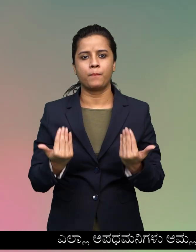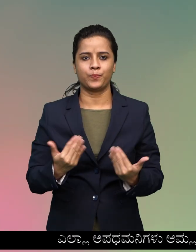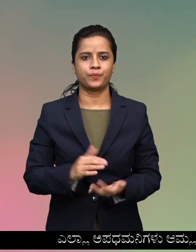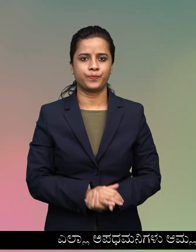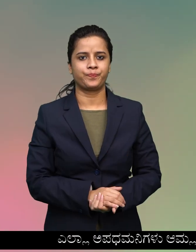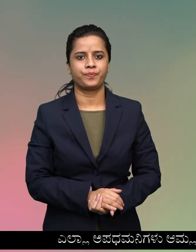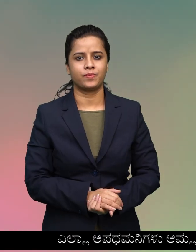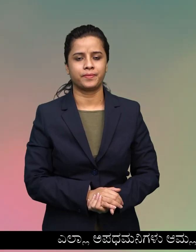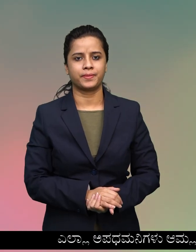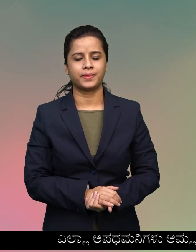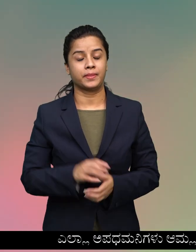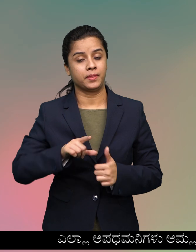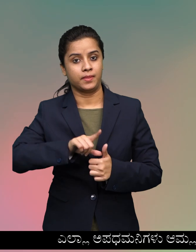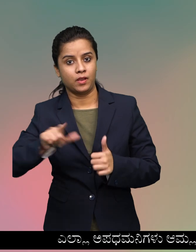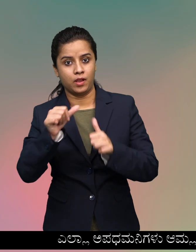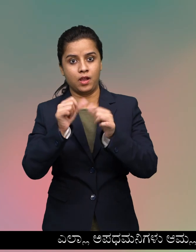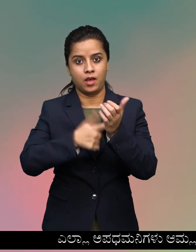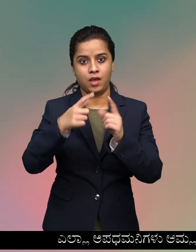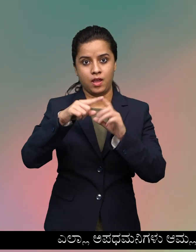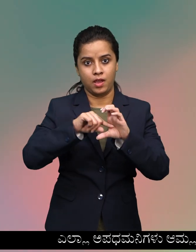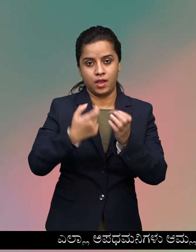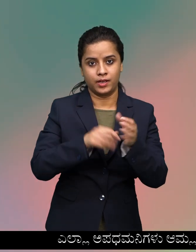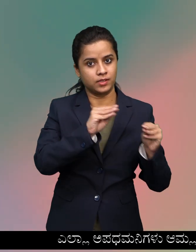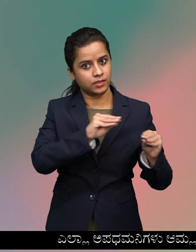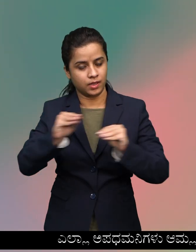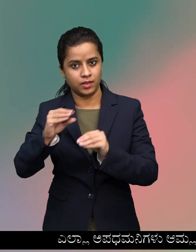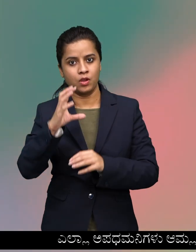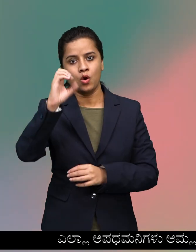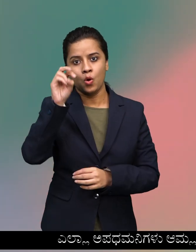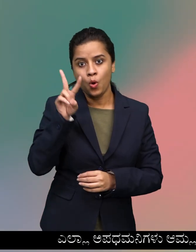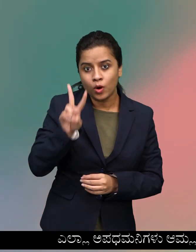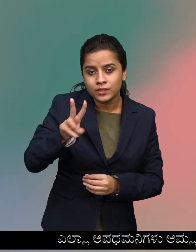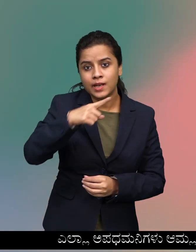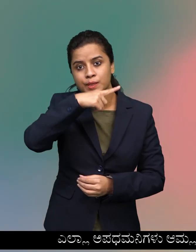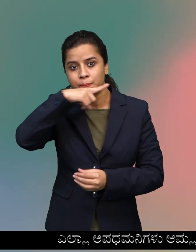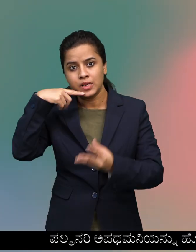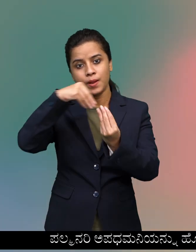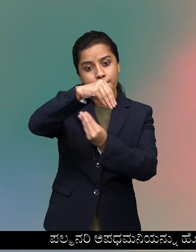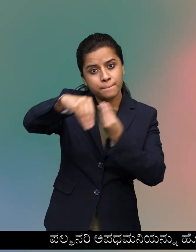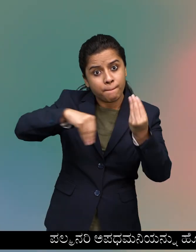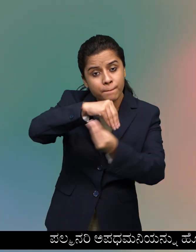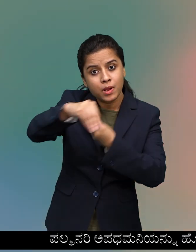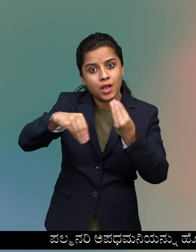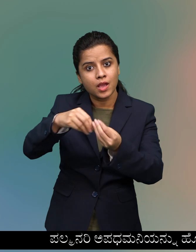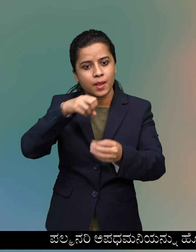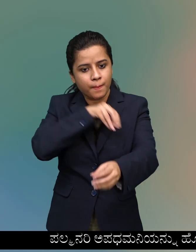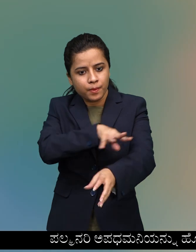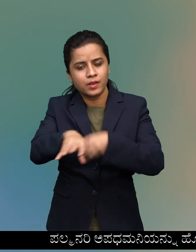ಎಲ್ಲಾ ಅಪಧಮನಿಗಳು ಆಮ್ಲಜನಕಯುಕ್ತ ರಕ್ತವನ್ನು ಶ್ವಾಸಕೋಶಕ್ಕೆ ಸಾಗಿಸುತ್ತವೆ. ಪಲ್ಮನರಿ ಅಪಧಮನಿಯನ್ನು